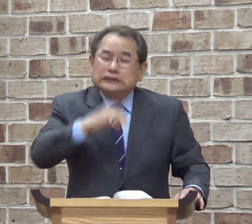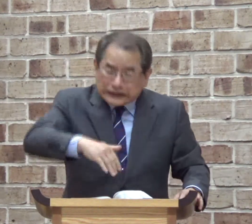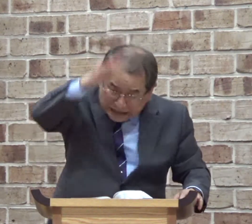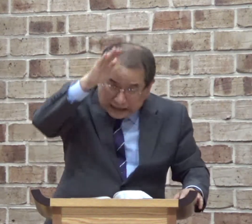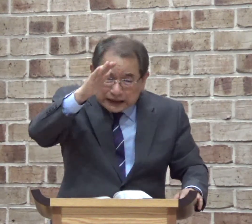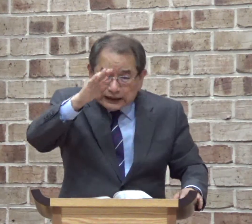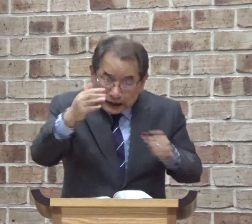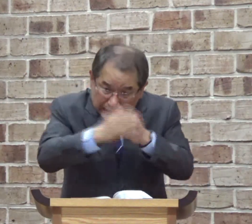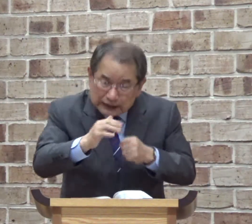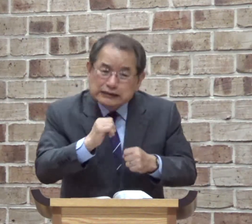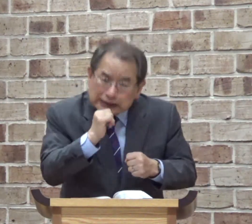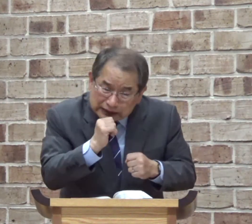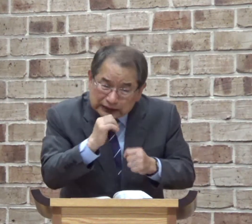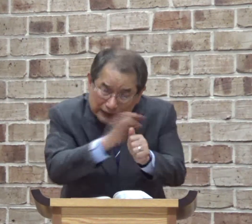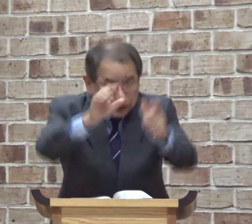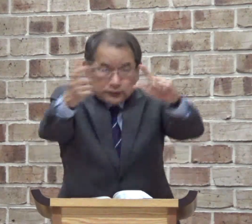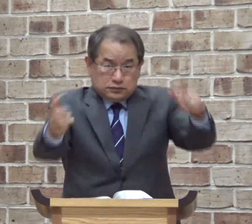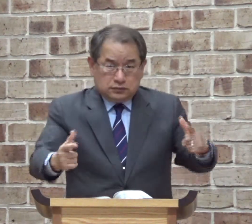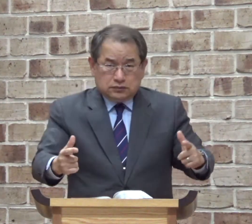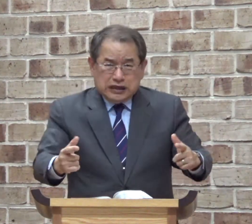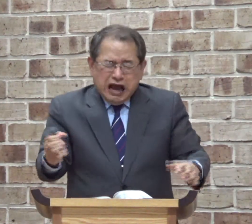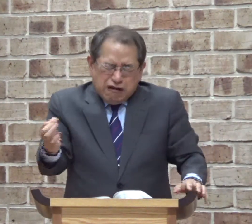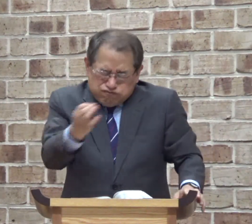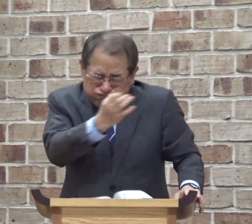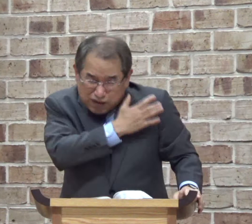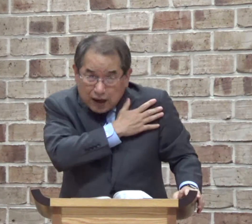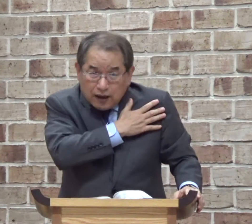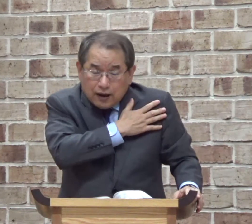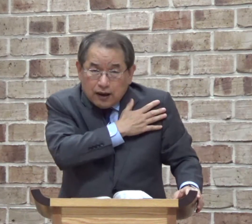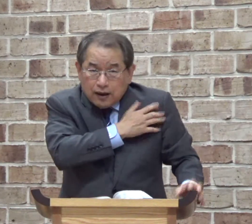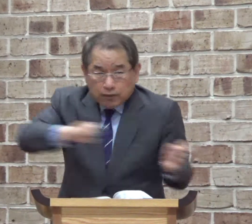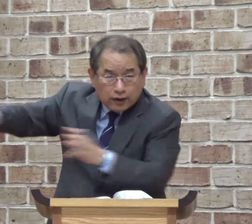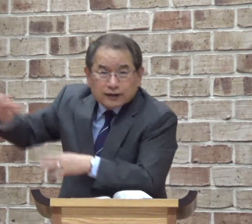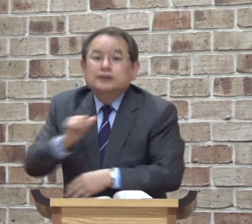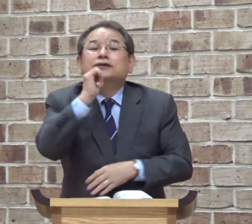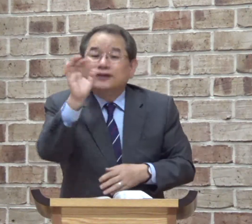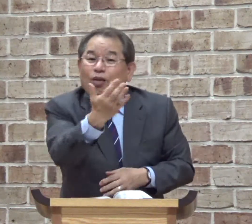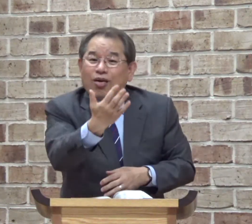부유한 사람이 부유함을 버리고 스스로 가난한 삶을 살기로 작정하는 것은 쉬운 일이 아닙니다.